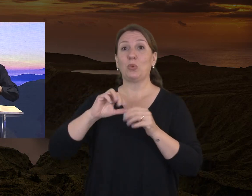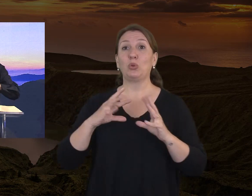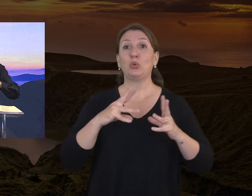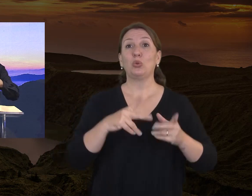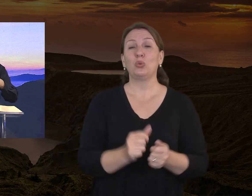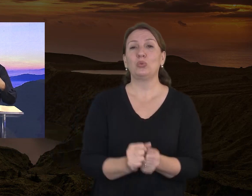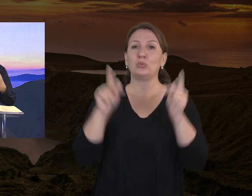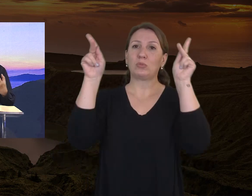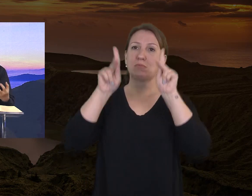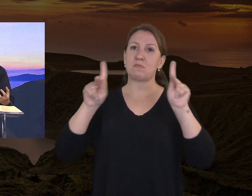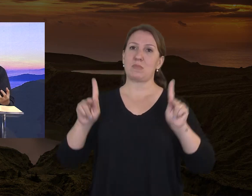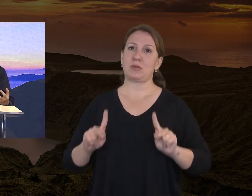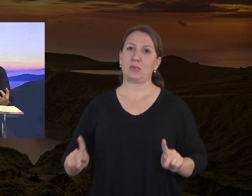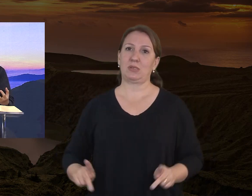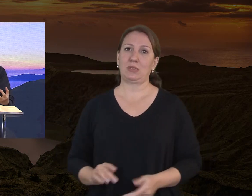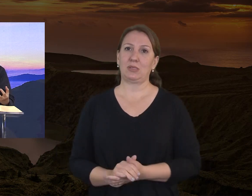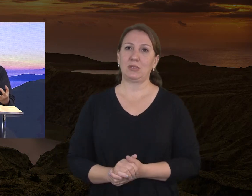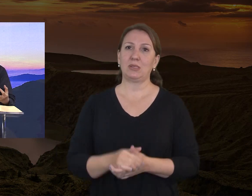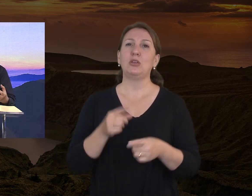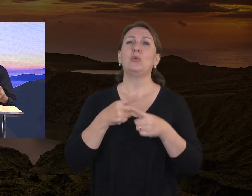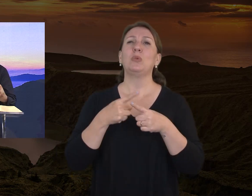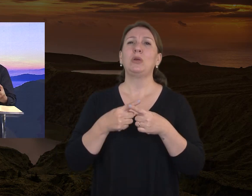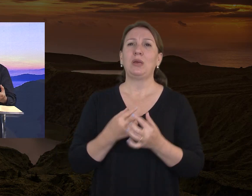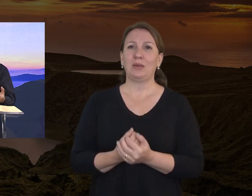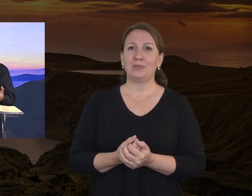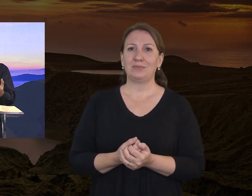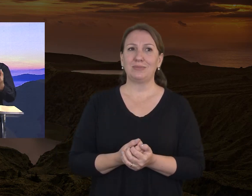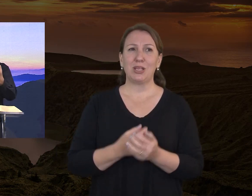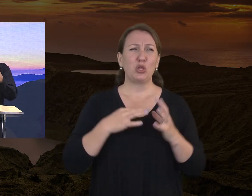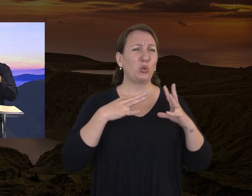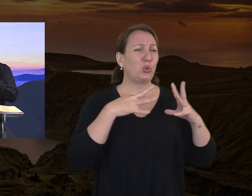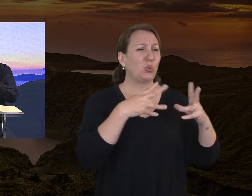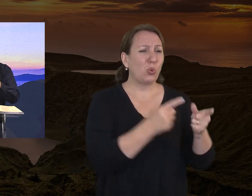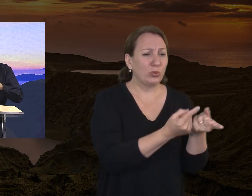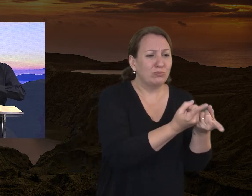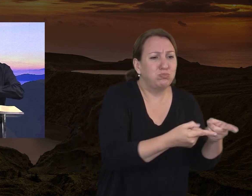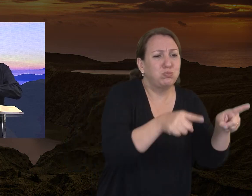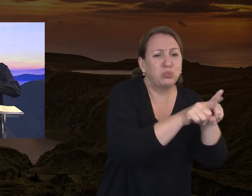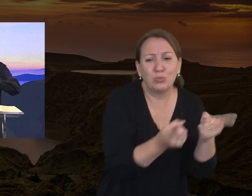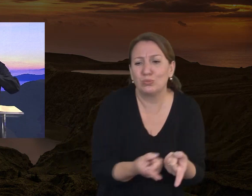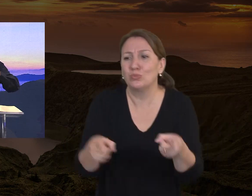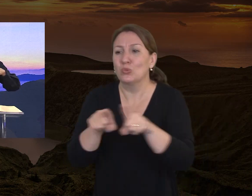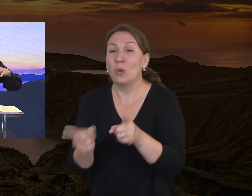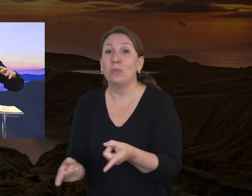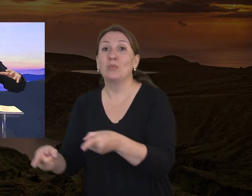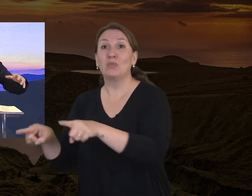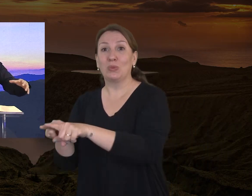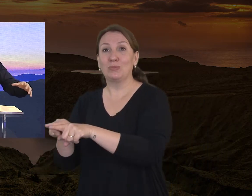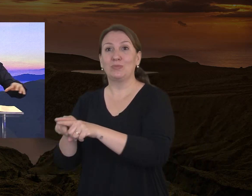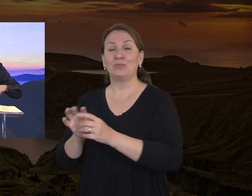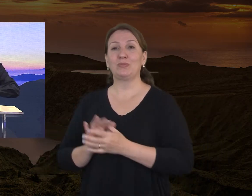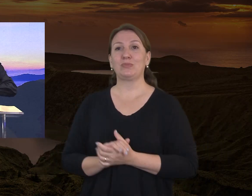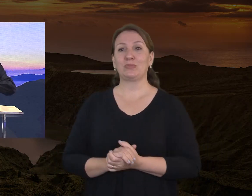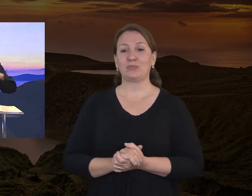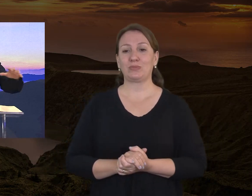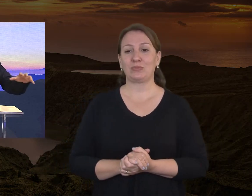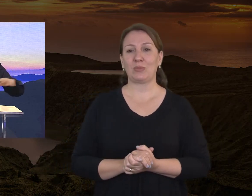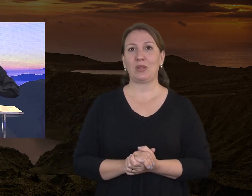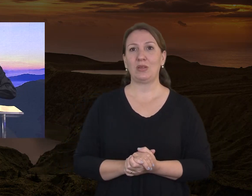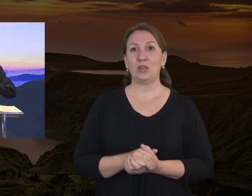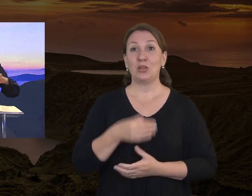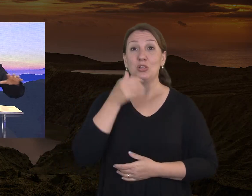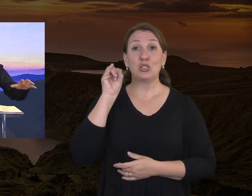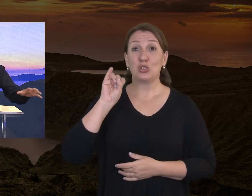Para reconciliar, né? Para reconciliar com Cristo todas as coisas. Aqui não é só todo